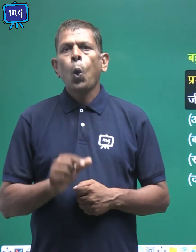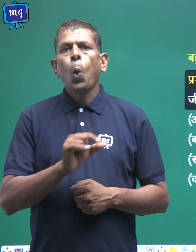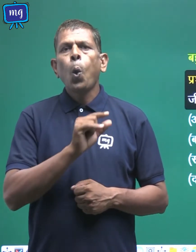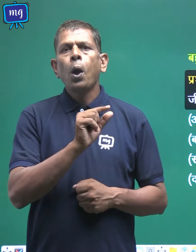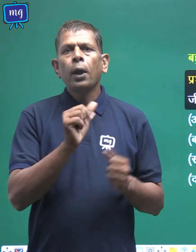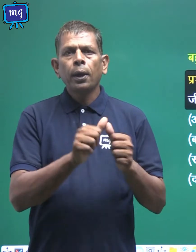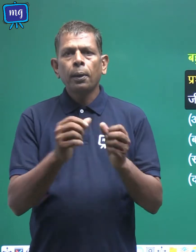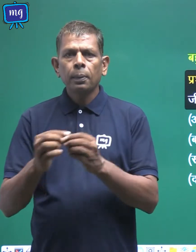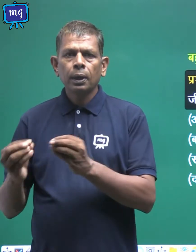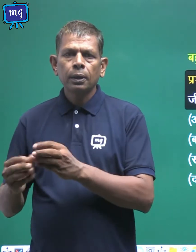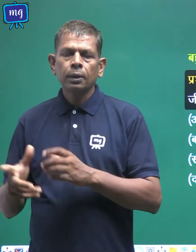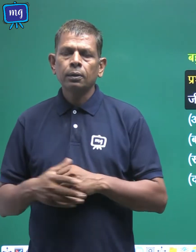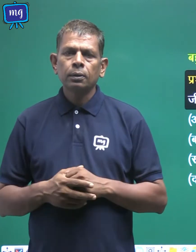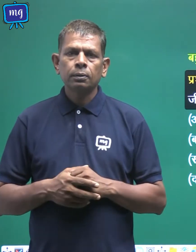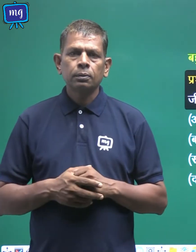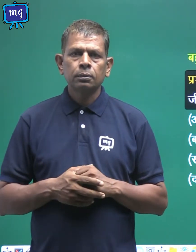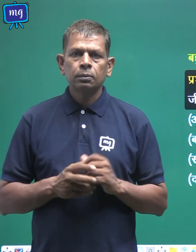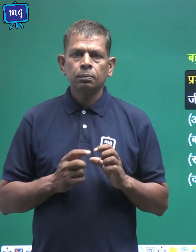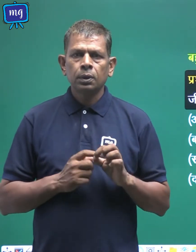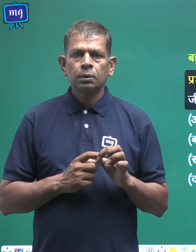बहुचयनात्मक प्रश्न।